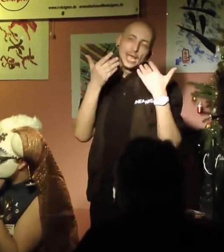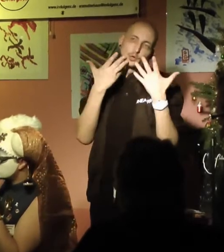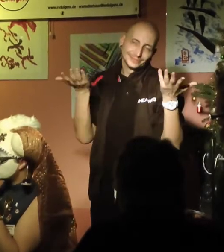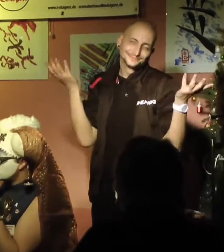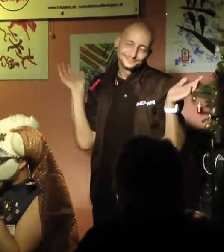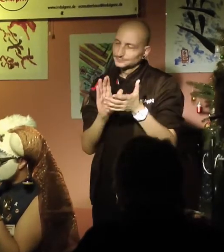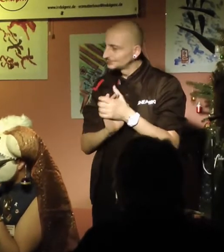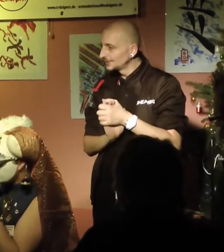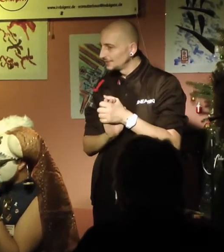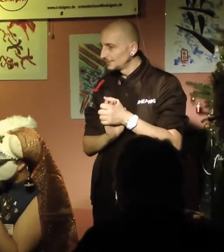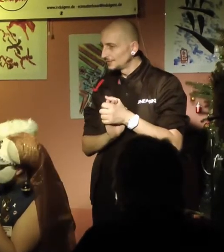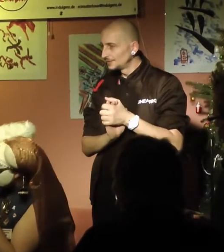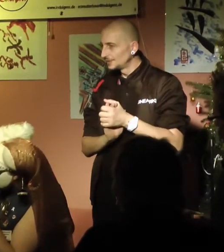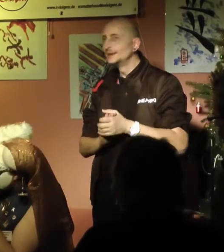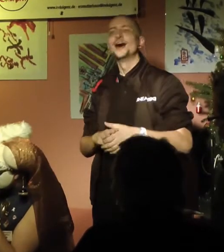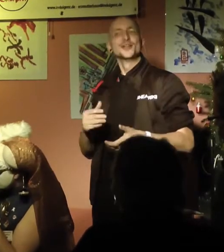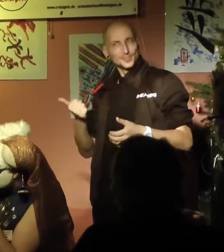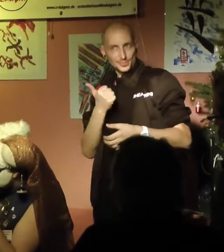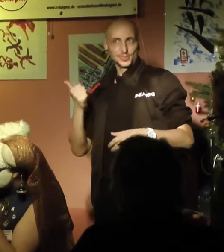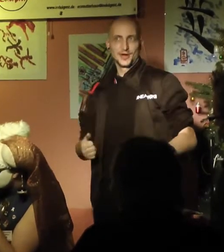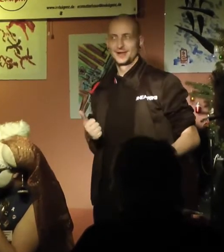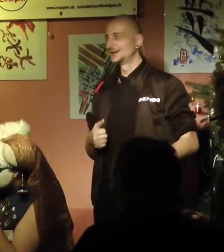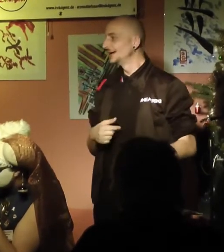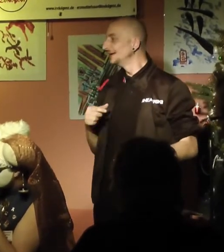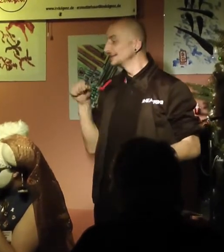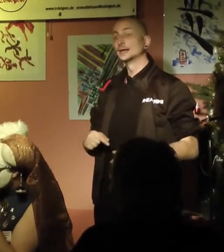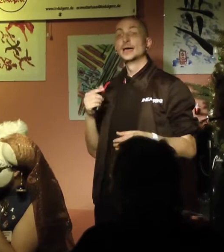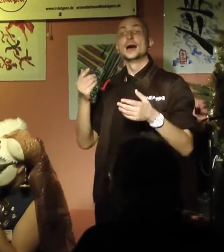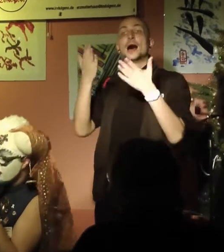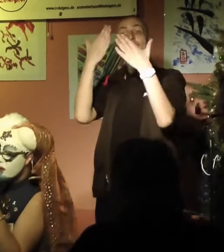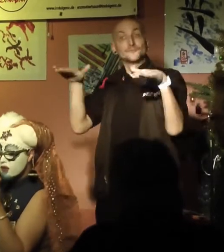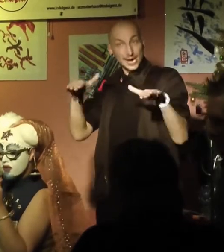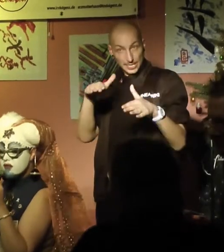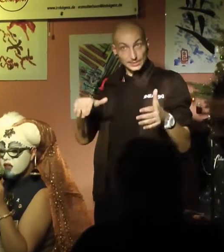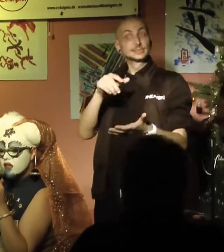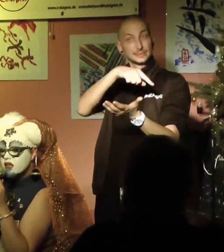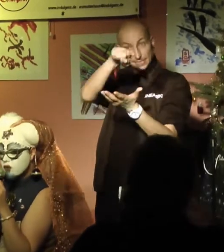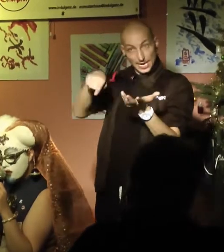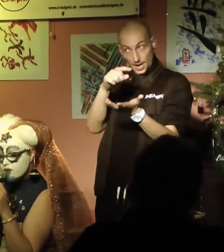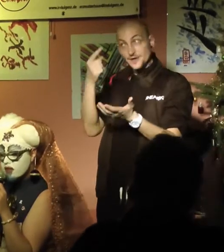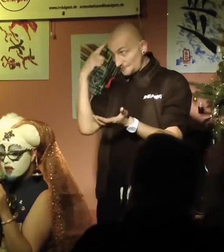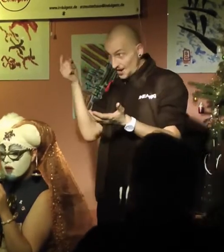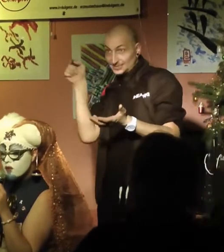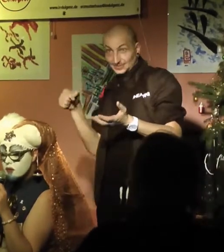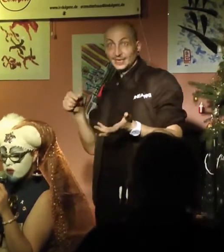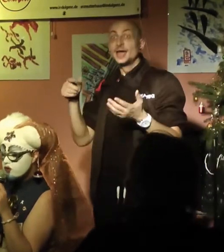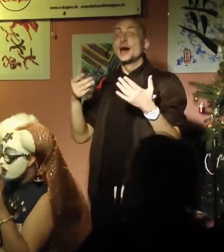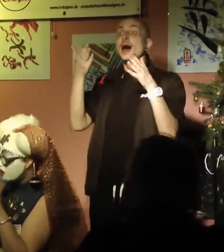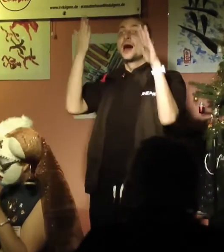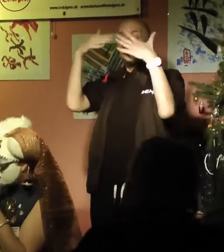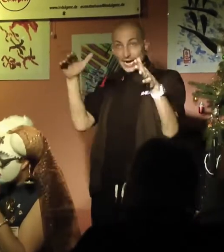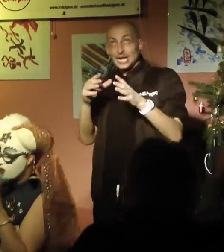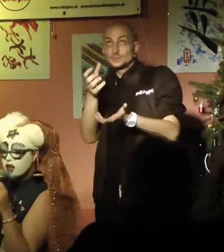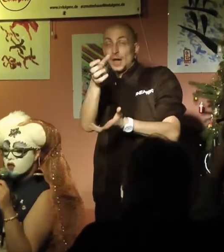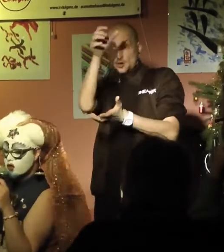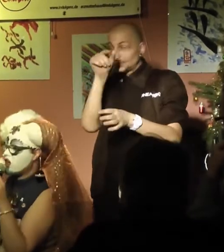Gedöns. Das war's. Ja, wunderbar, aber dieser Weihnachtsteller, muss ich sagen, sehr hübsch. Ne, weiß ja gleich, unterm Weihnachtsbaum, der bunte Teller